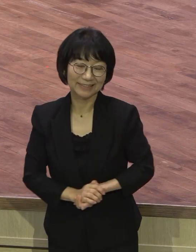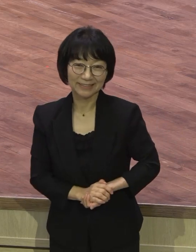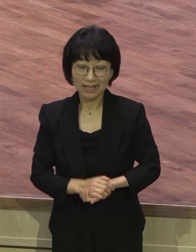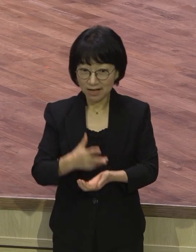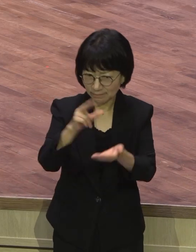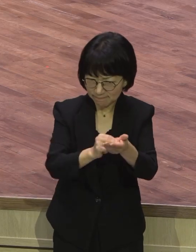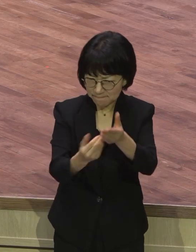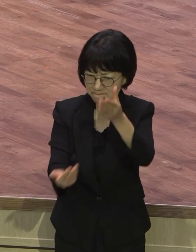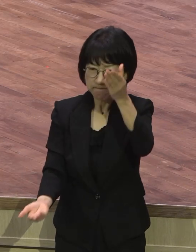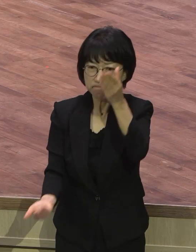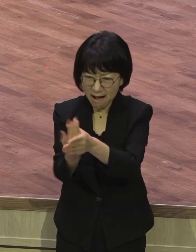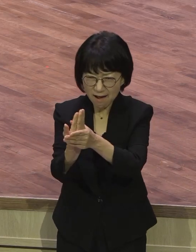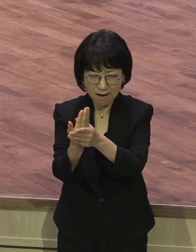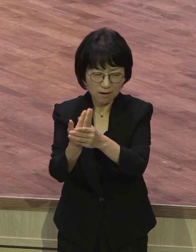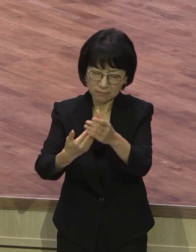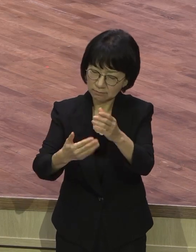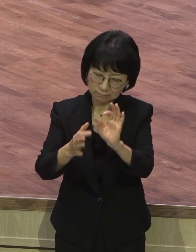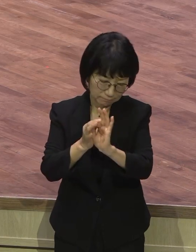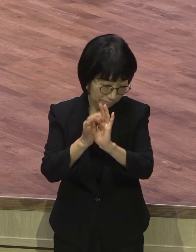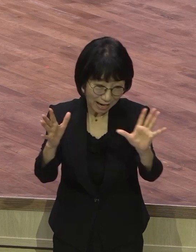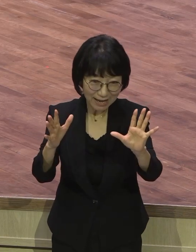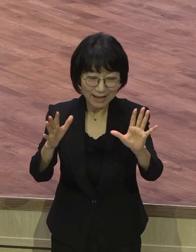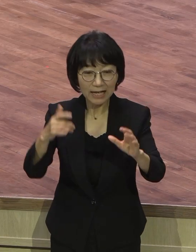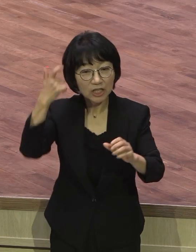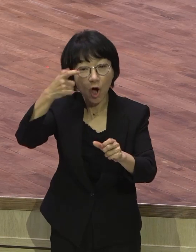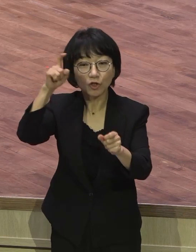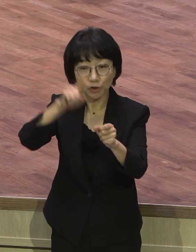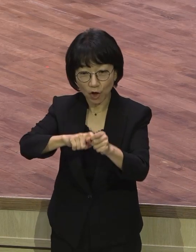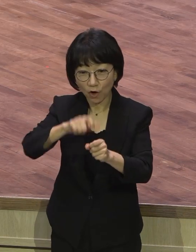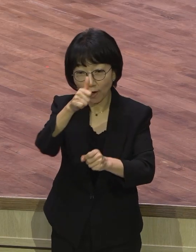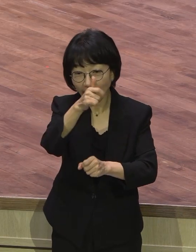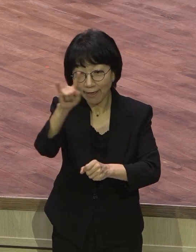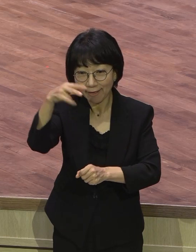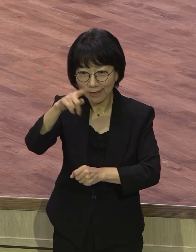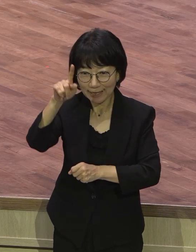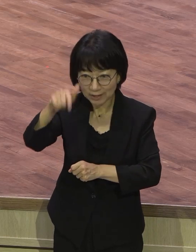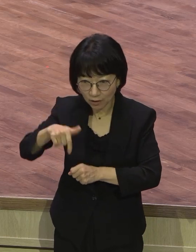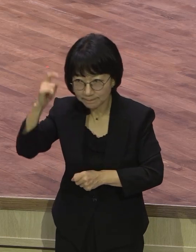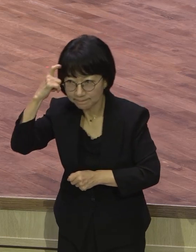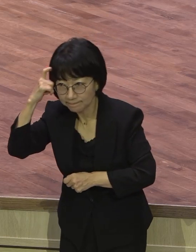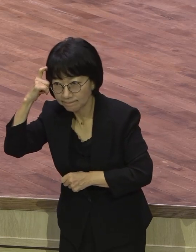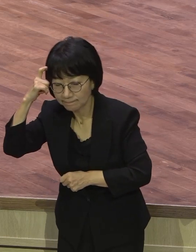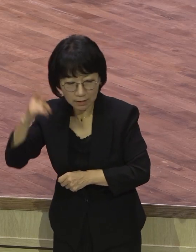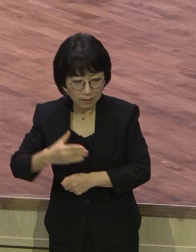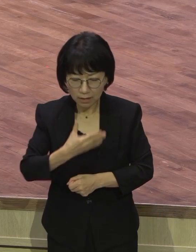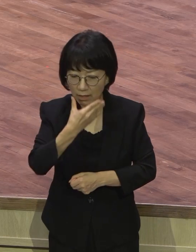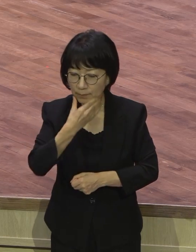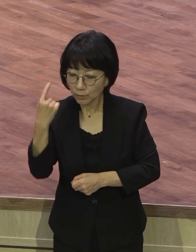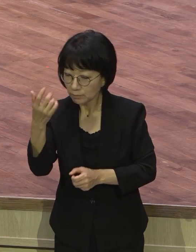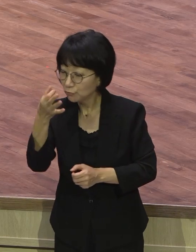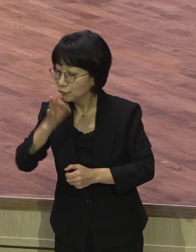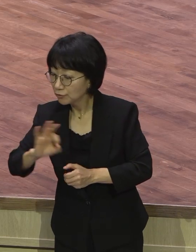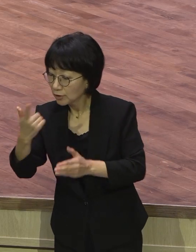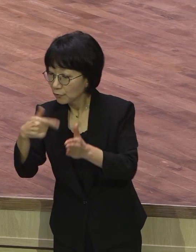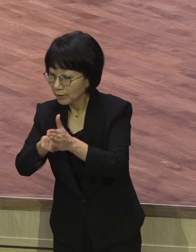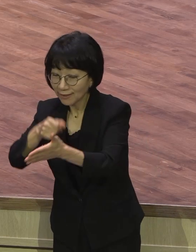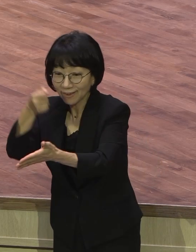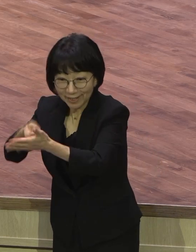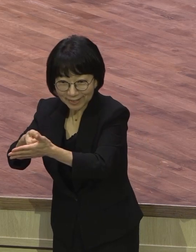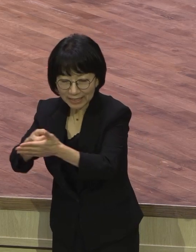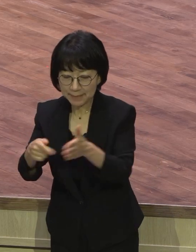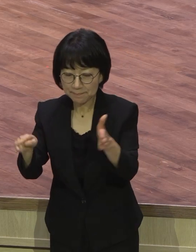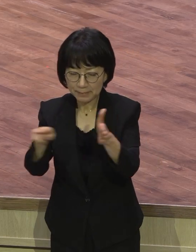문제와 사건 환경 속에서도 영적 해석을 하고 도금의 유익을 위한 삶 믿음의 참 성장을